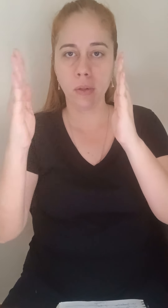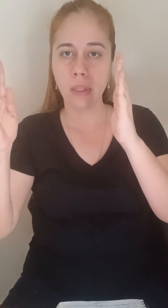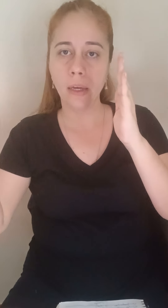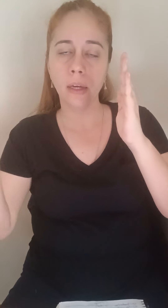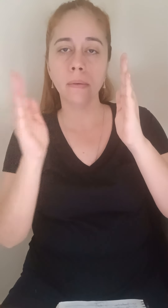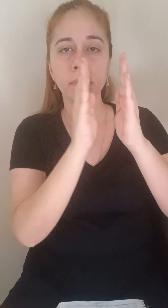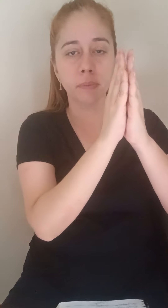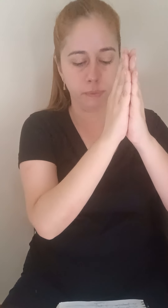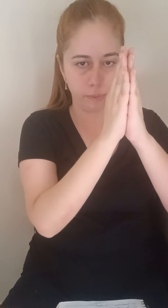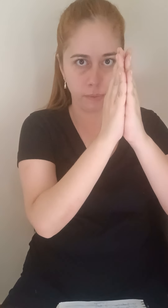Biblioteca.